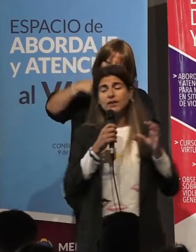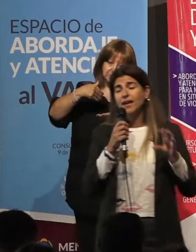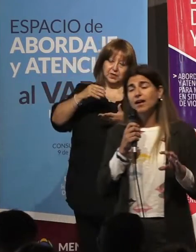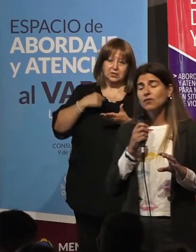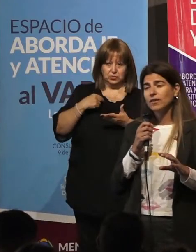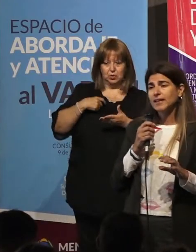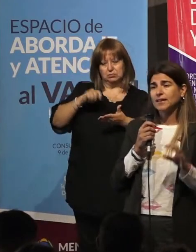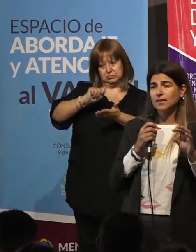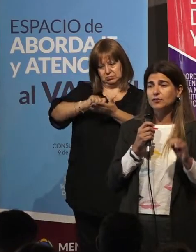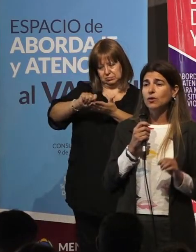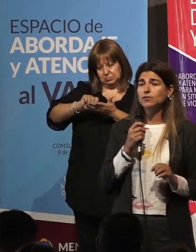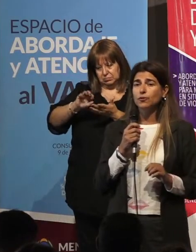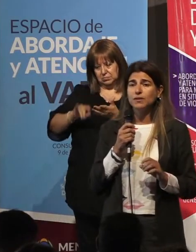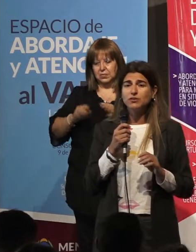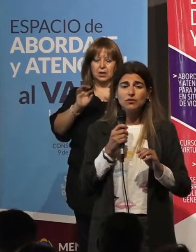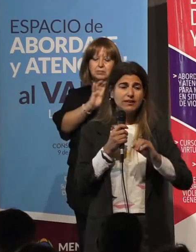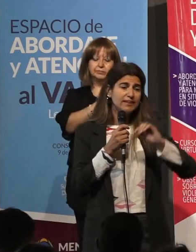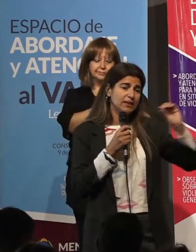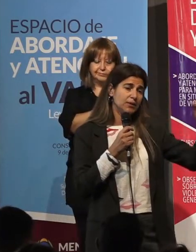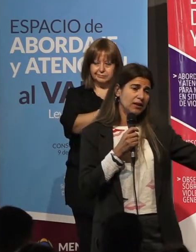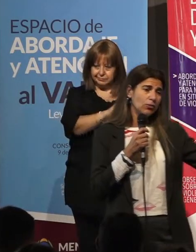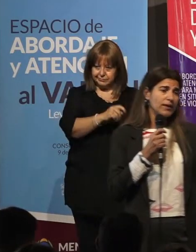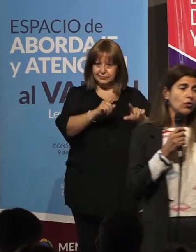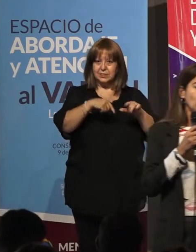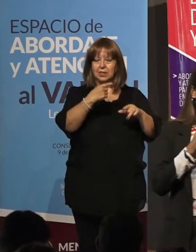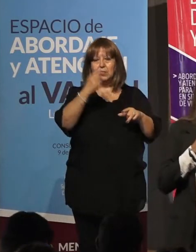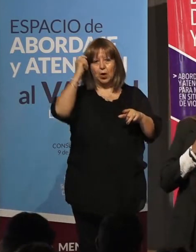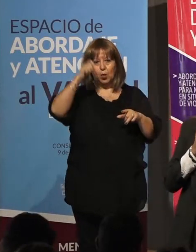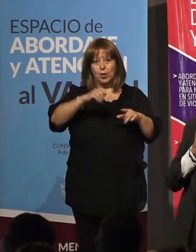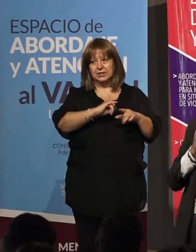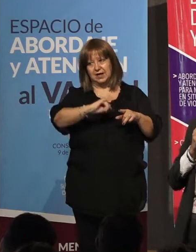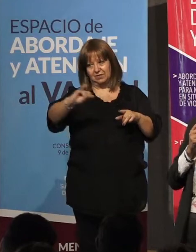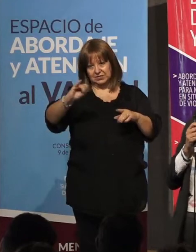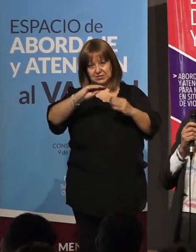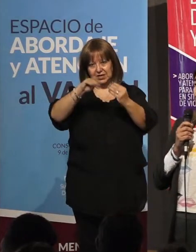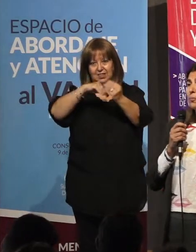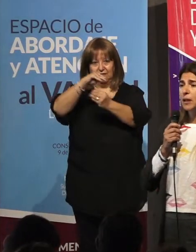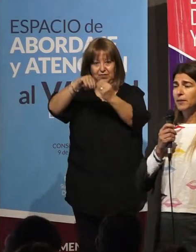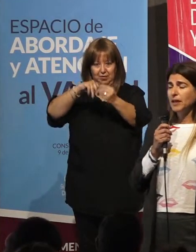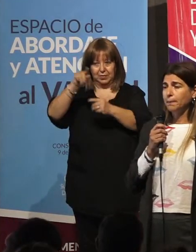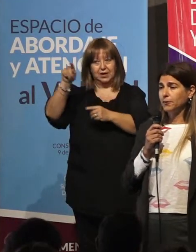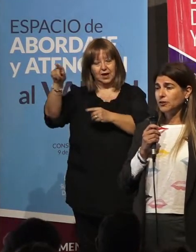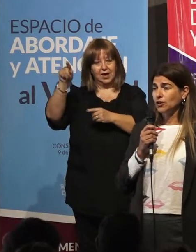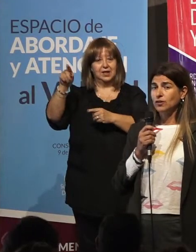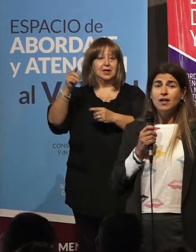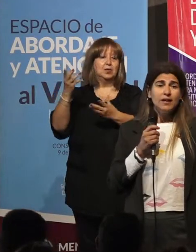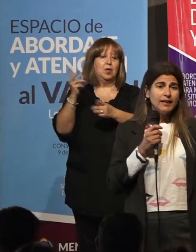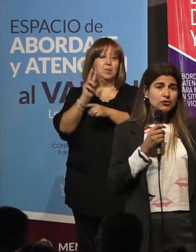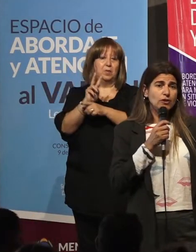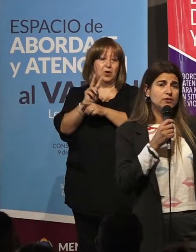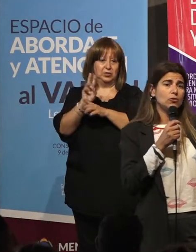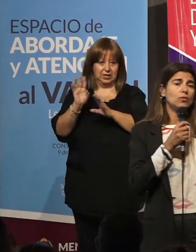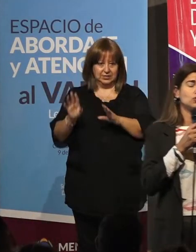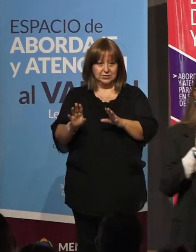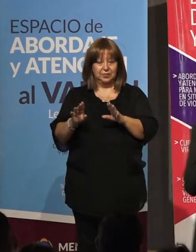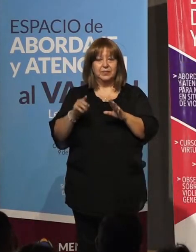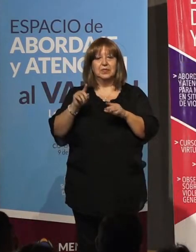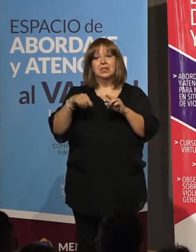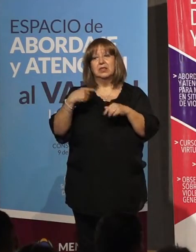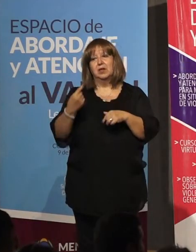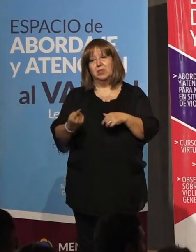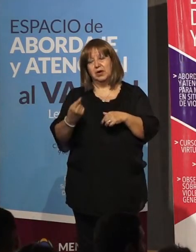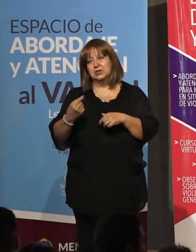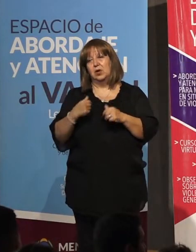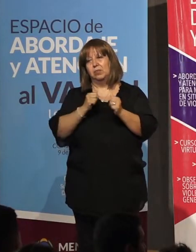y lo que hago es cargar toda la información y derivar al juez o jueza de familia para que tome la medida de protección. Hecho esto, luego yo hago